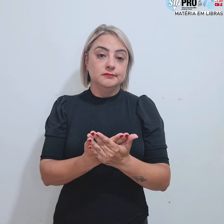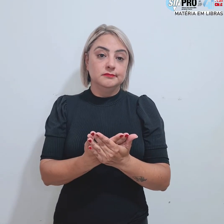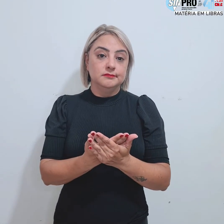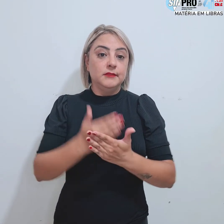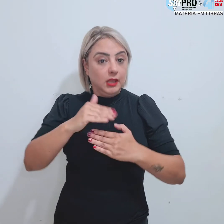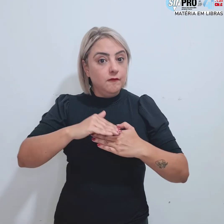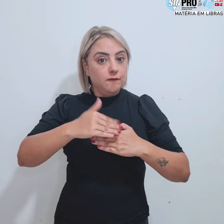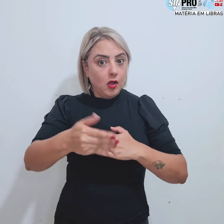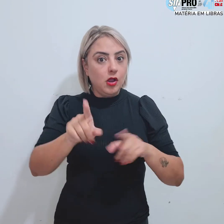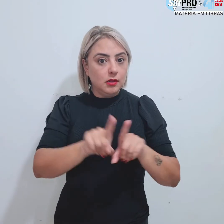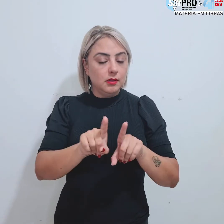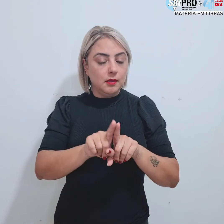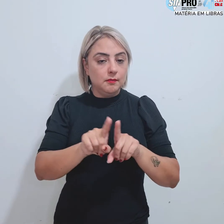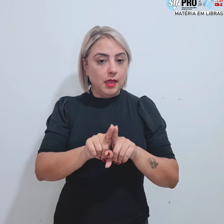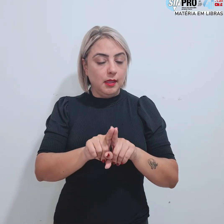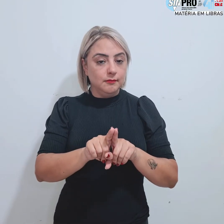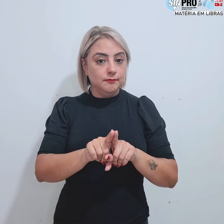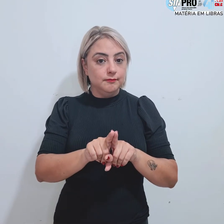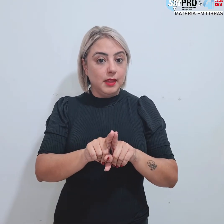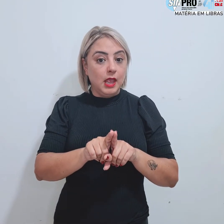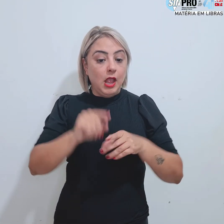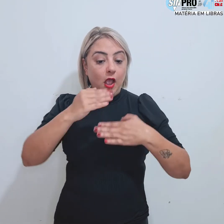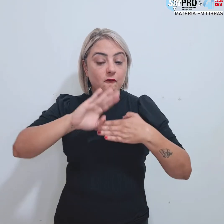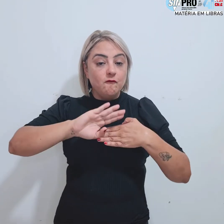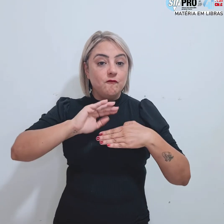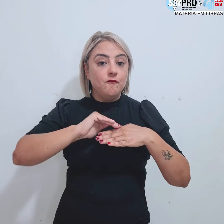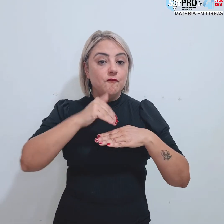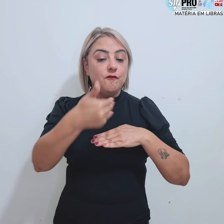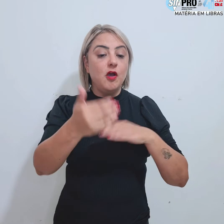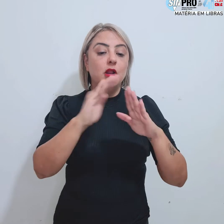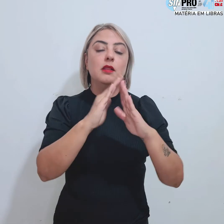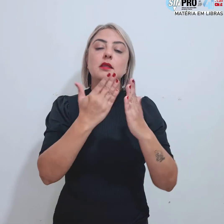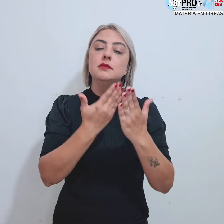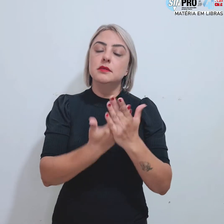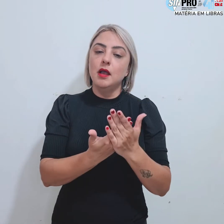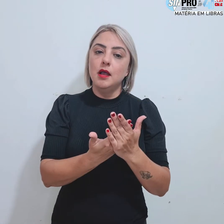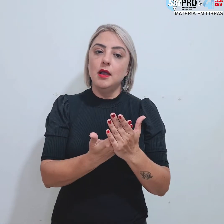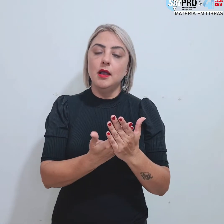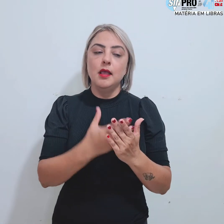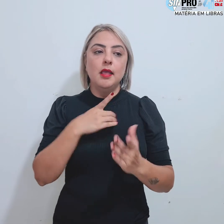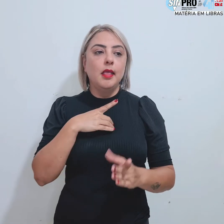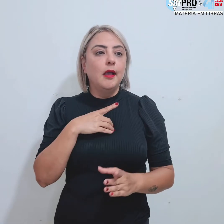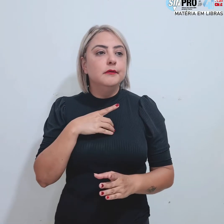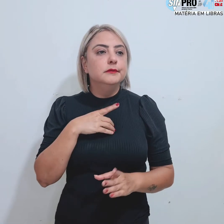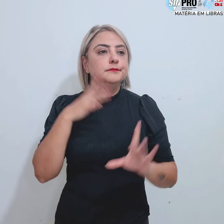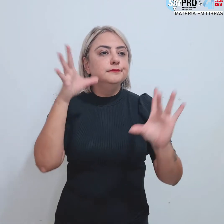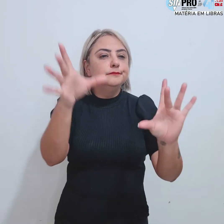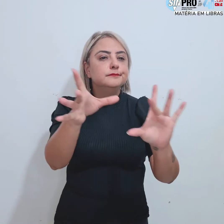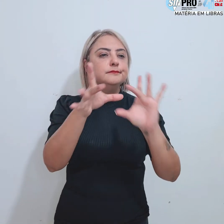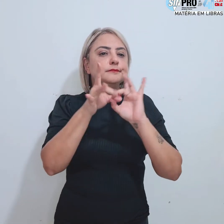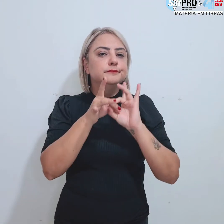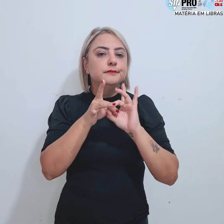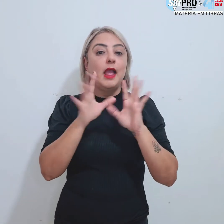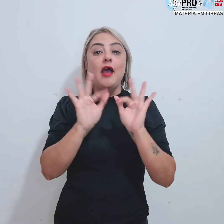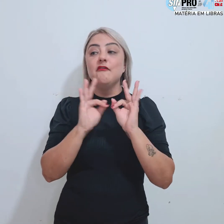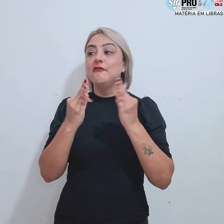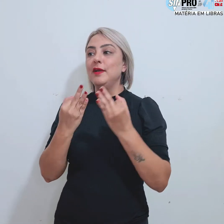escolar. Nas questões externas, estávamos diretamente ligados às